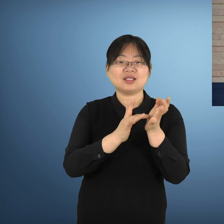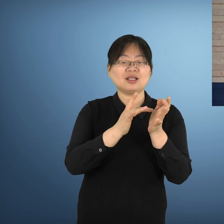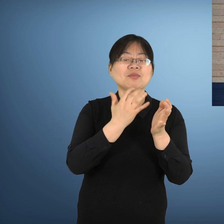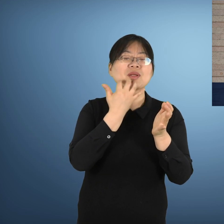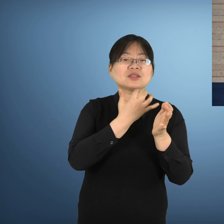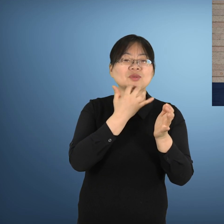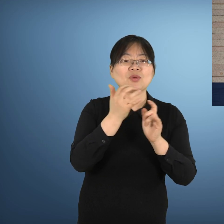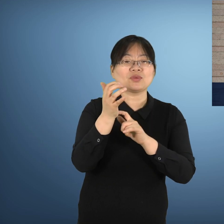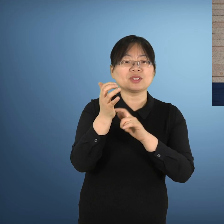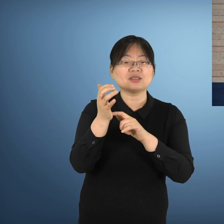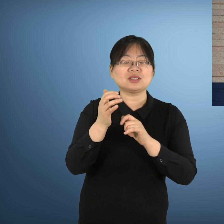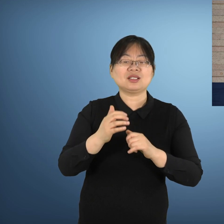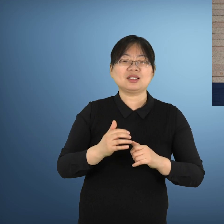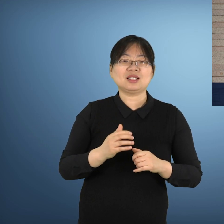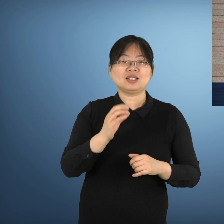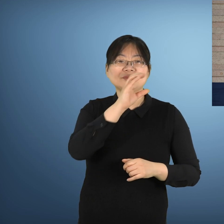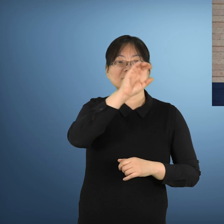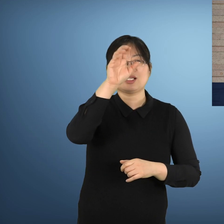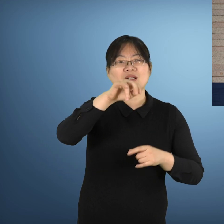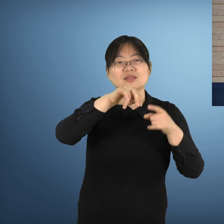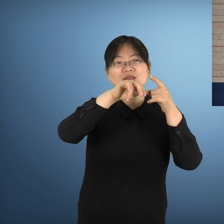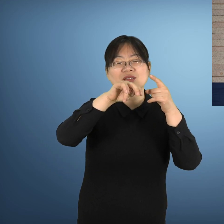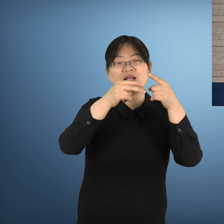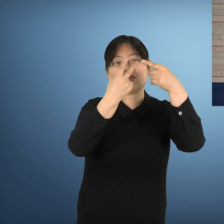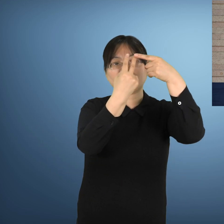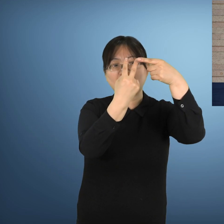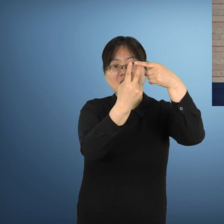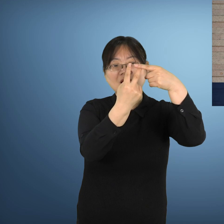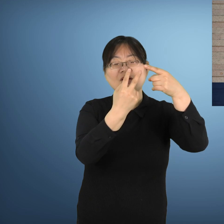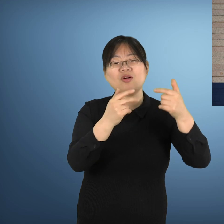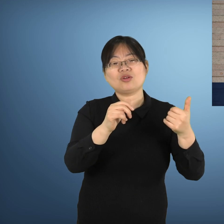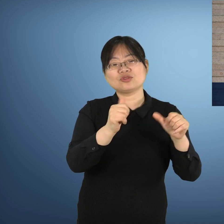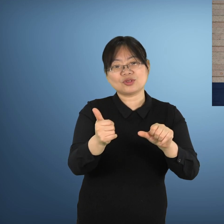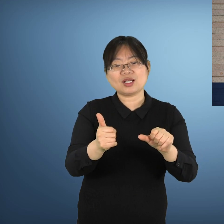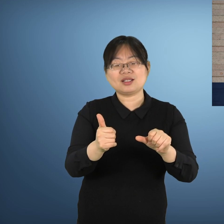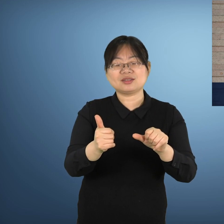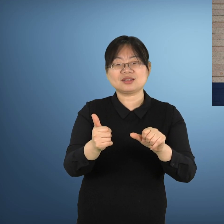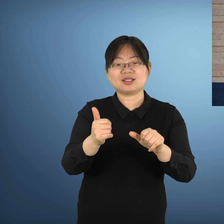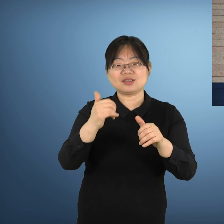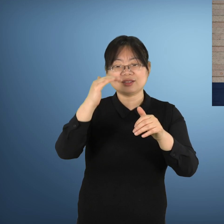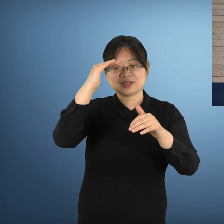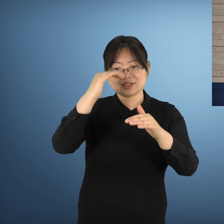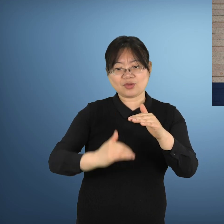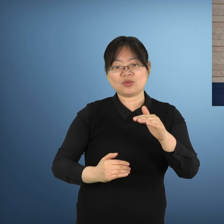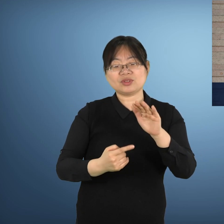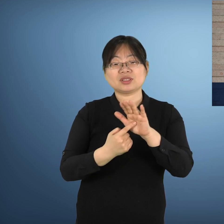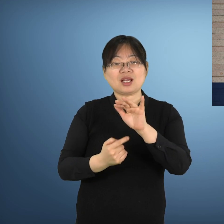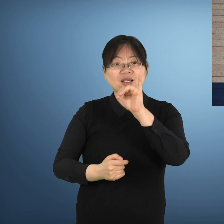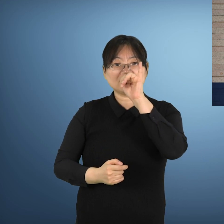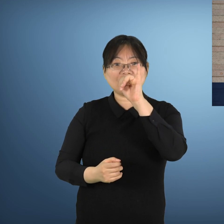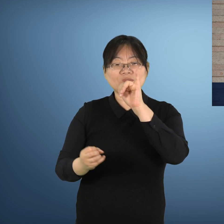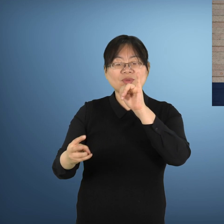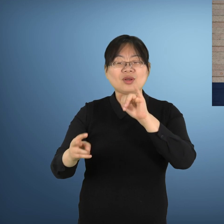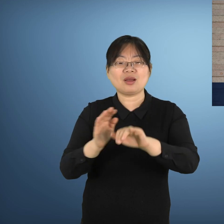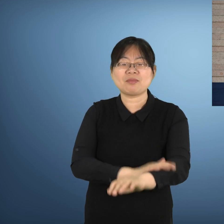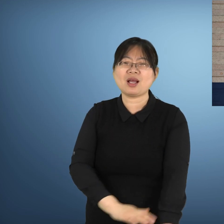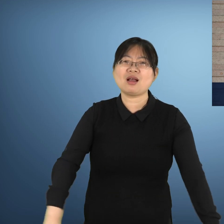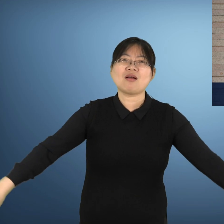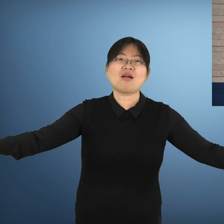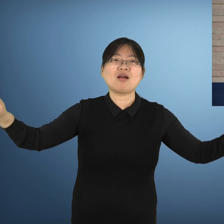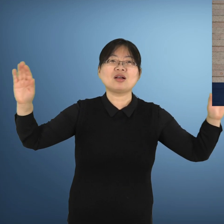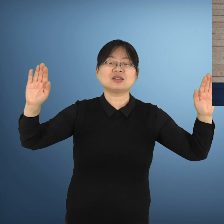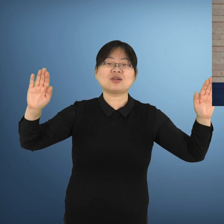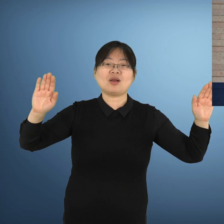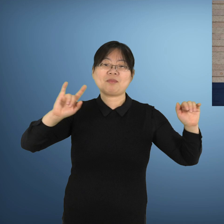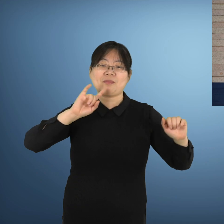십자가에 죽었다는 기록들이 전설로 남아 있어요. 그리고 여기에 팔을 벌리고라는